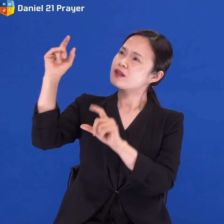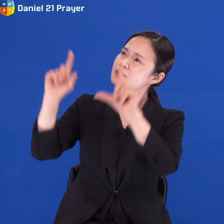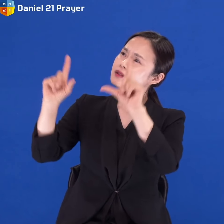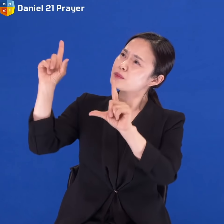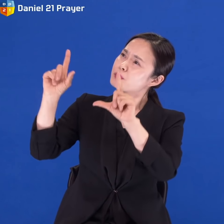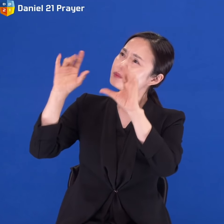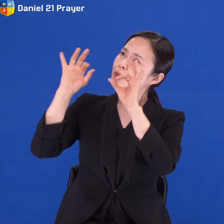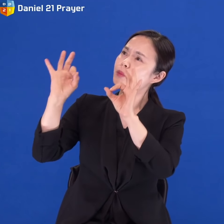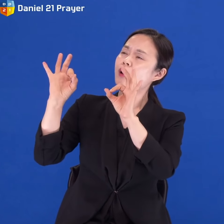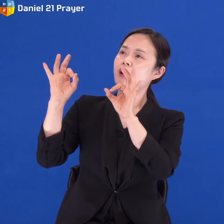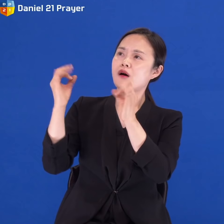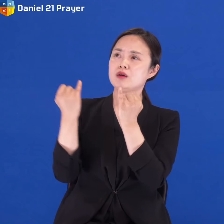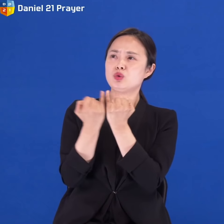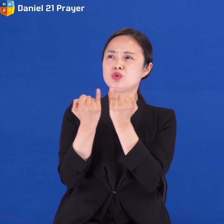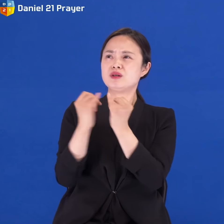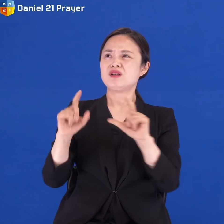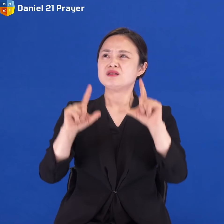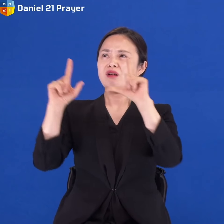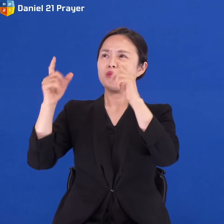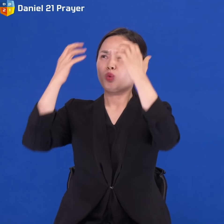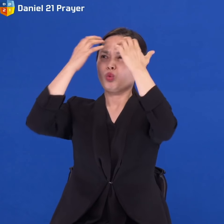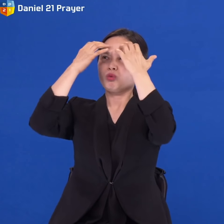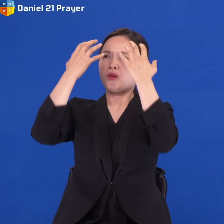진지하게 지켜보는 사람이 됐습니다.